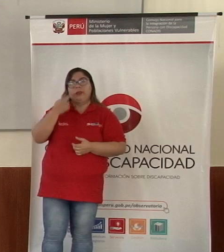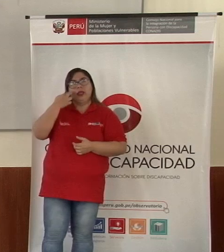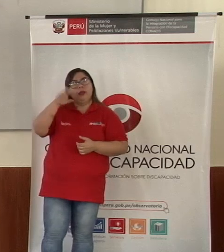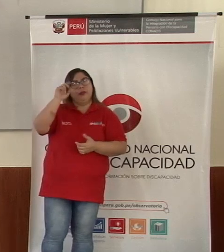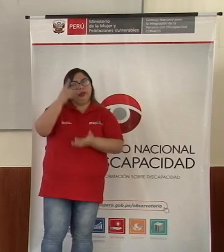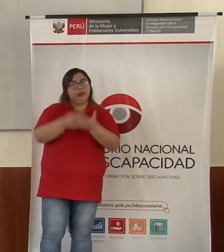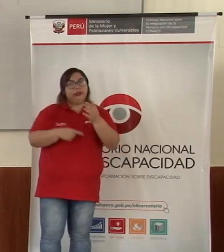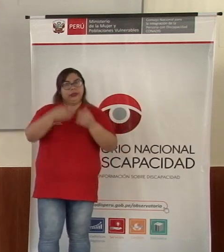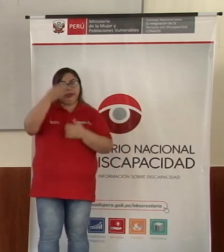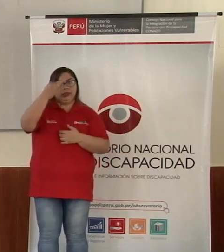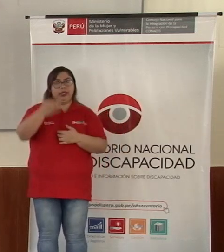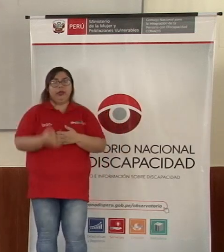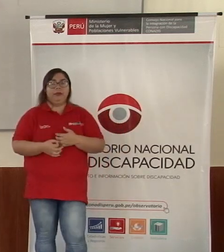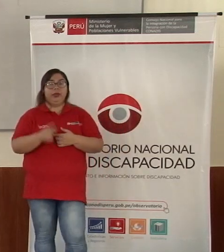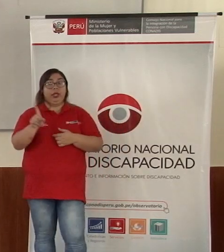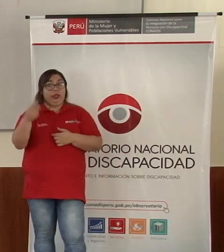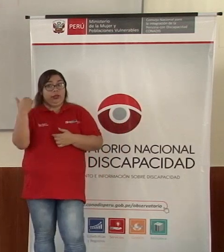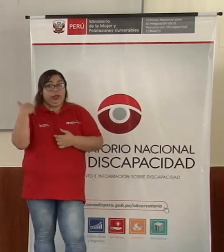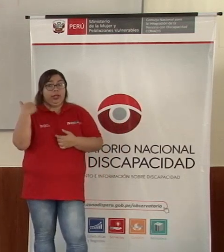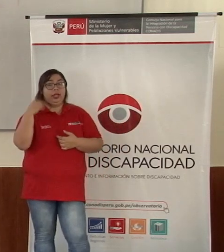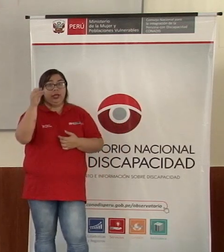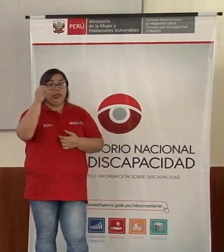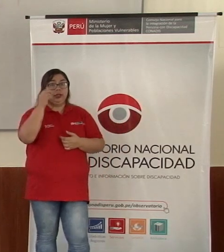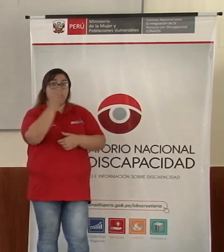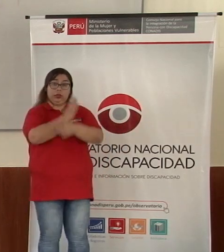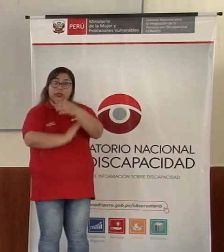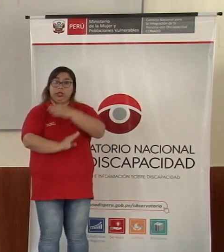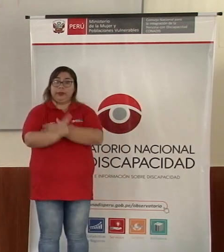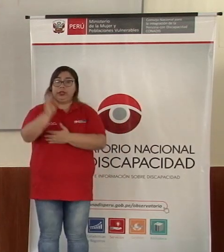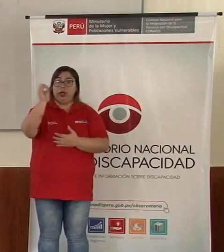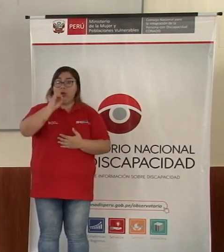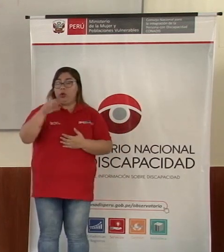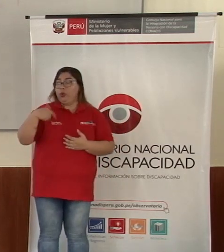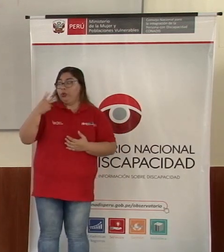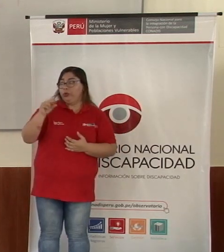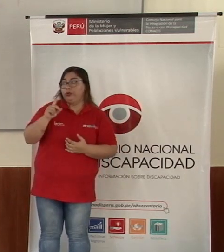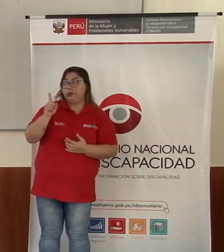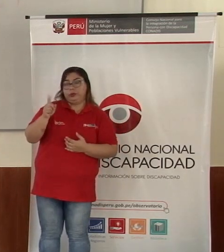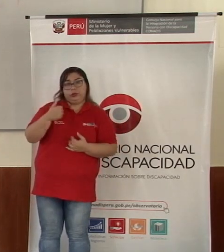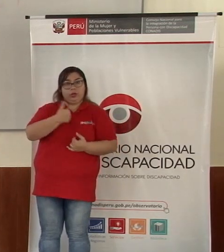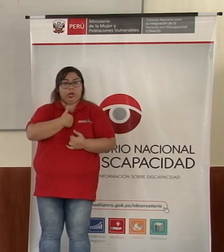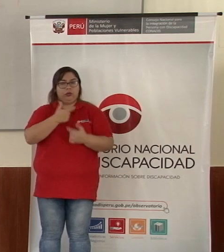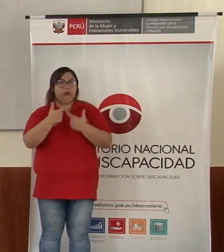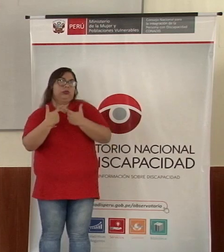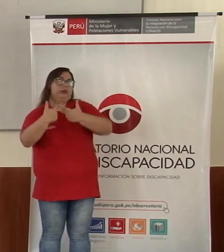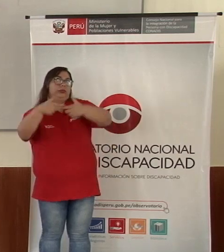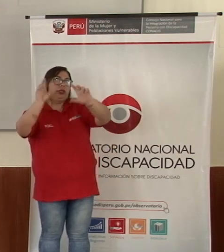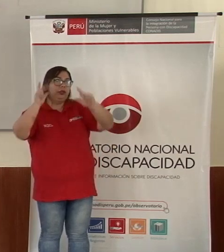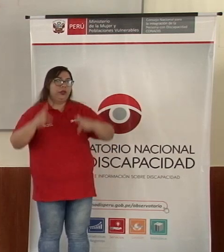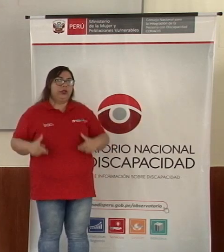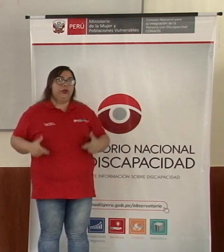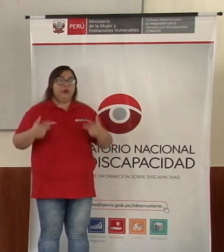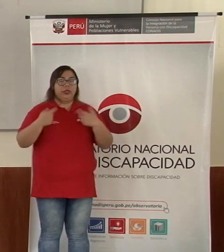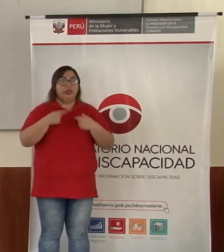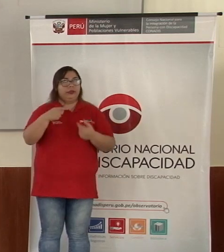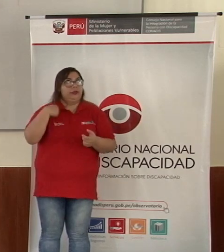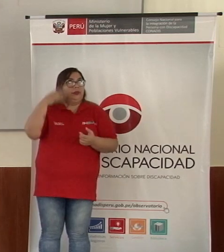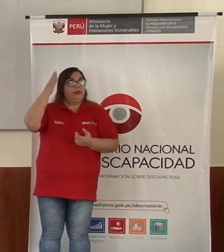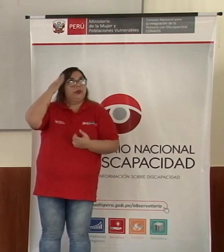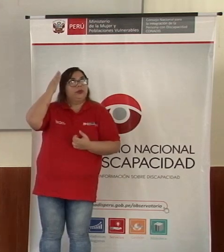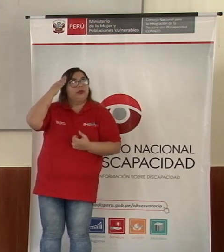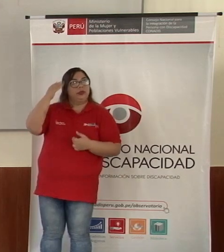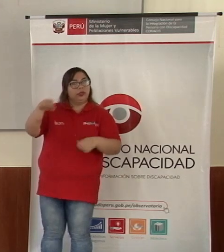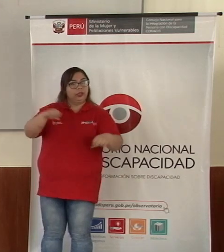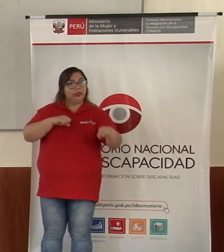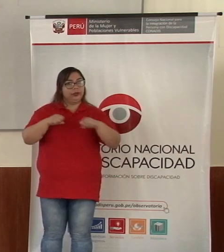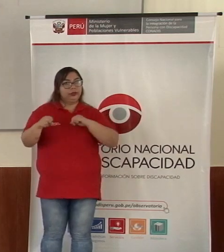siempre tengas o no una discapacidad, en algún momento de tu vida no vas a tener capacidad de